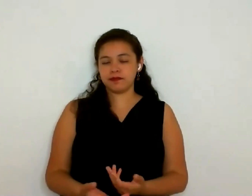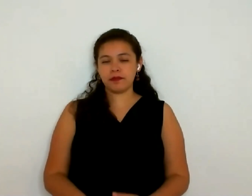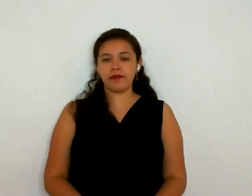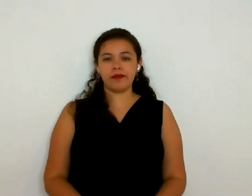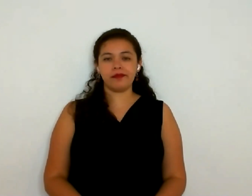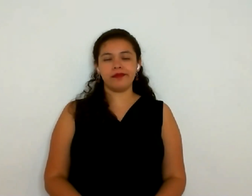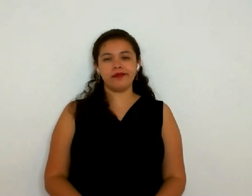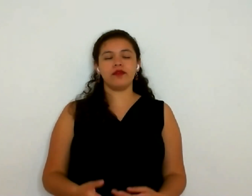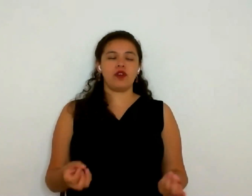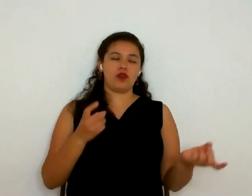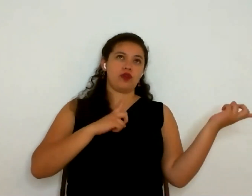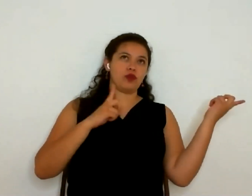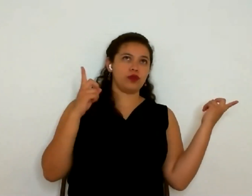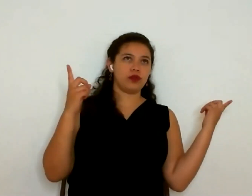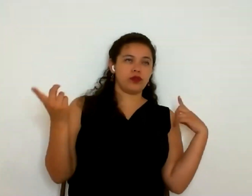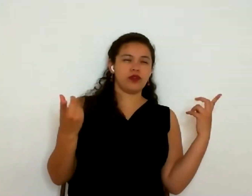o dudas